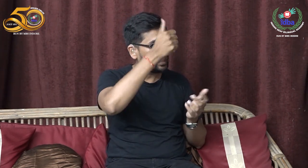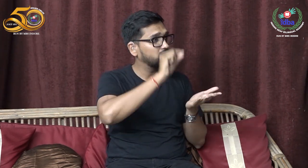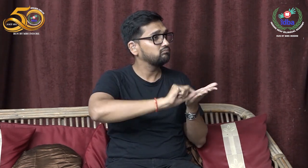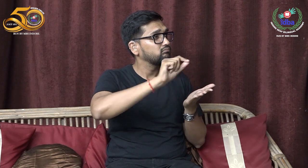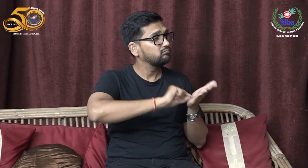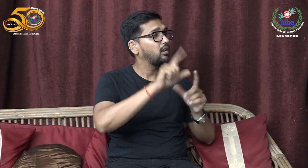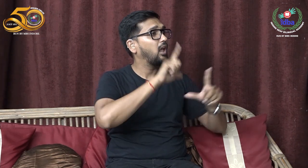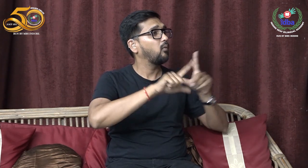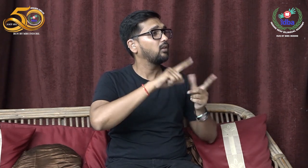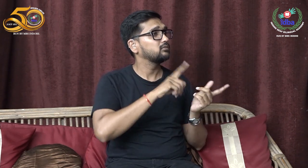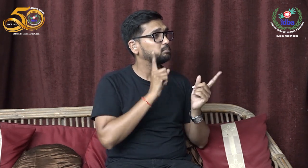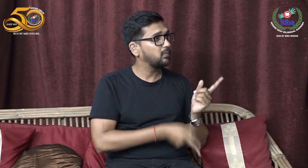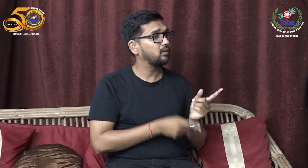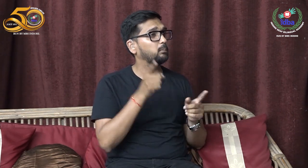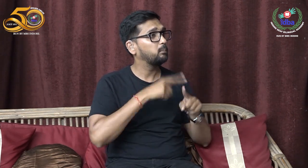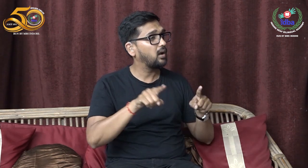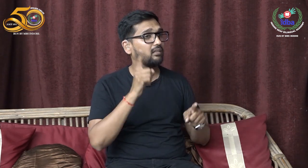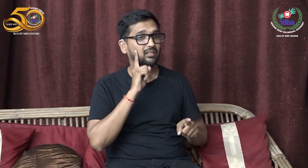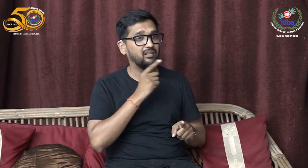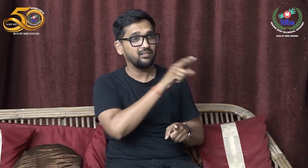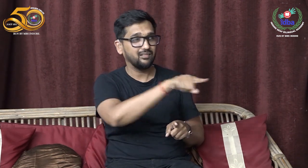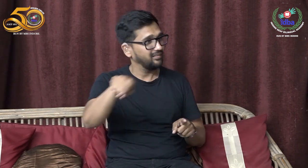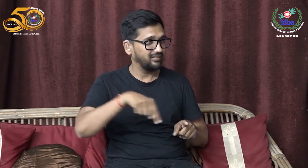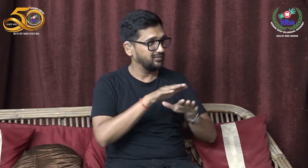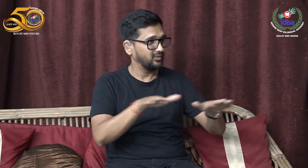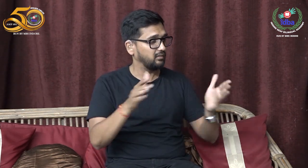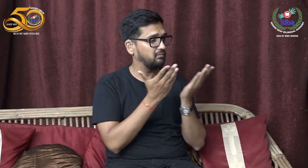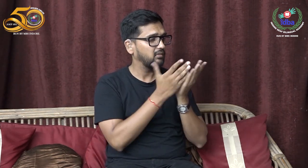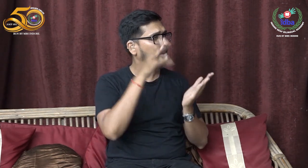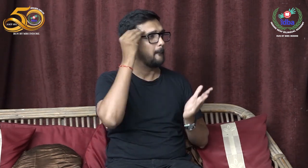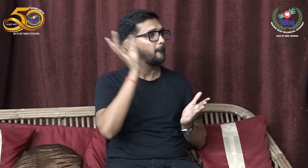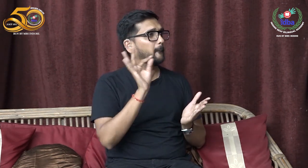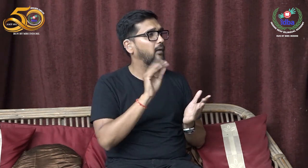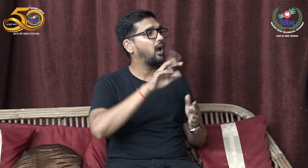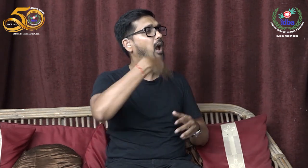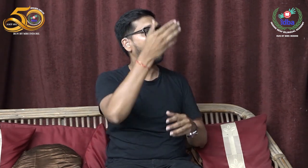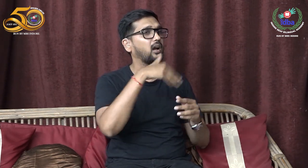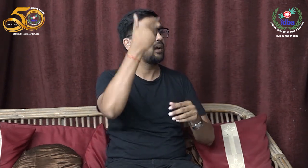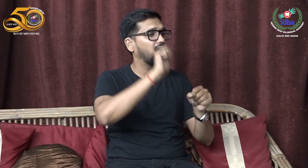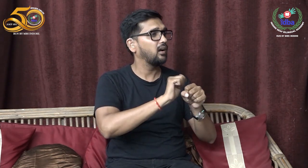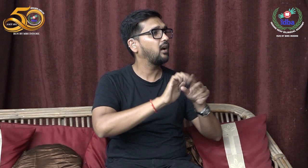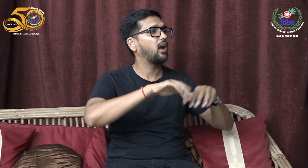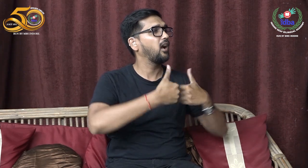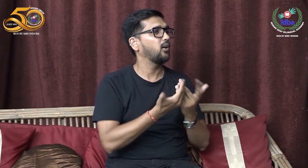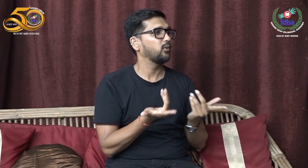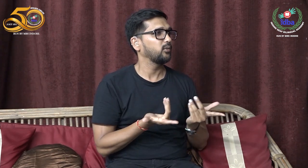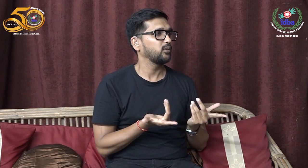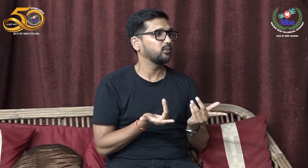लैंग्वेज में या हिंदी लैंग्वेज बहुत अच्छा लिख लेते हैं। आपकी भी लैंग्वेज ऐसे अच्छी होनी चाहिए। उसके अलावा बहुत सारे डेफ मैंने देखे हैं जो नहीं कर पाते, तो फिर आगे आप काम